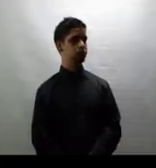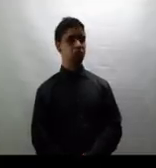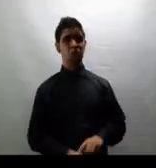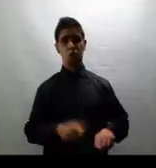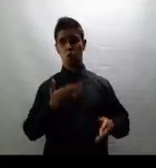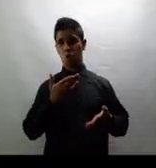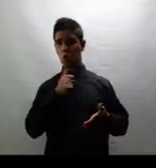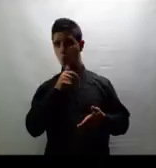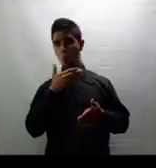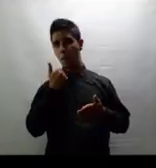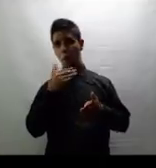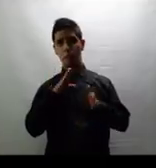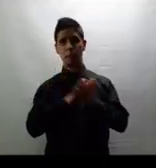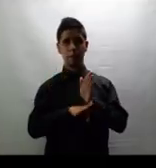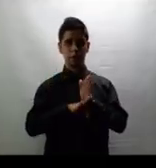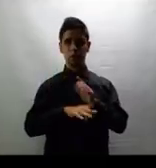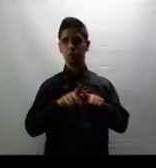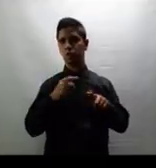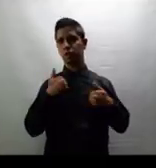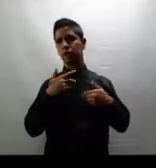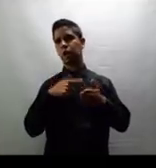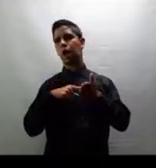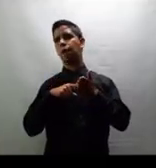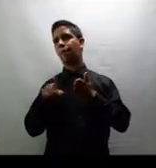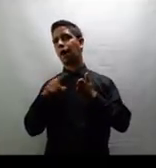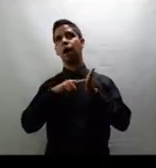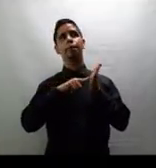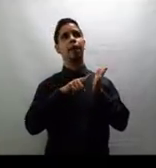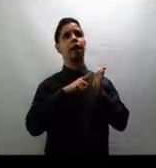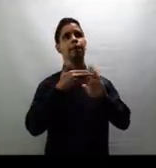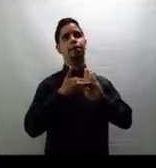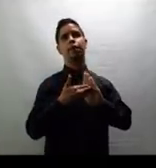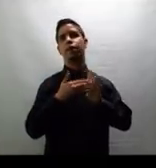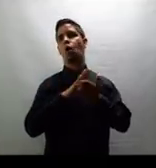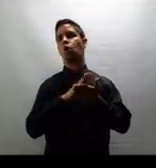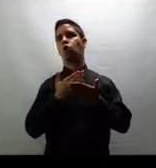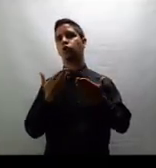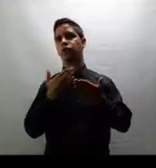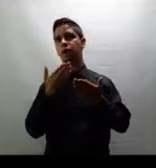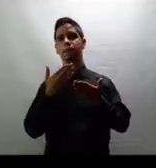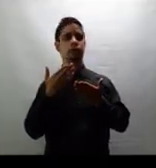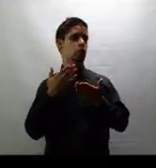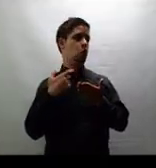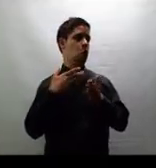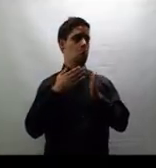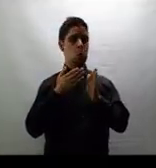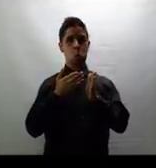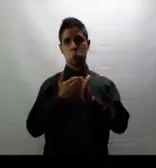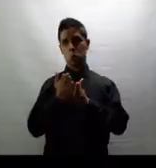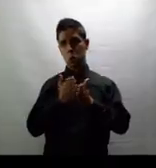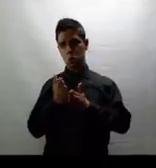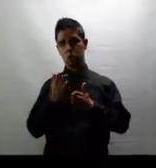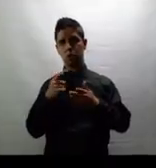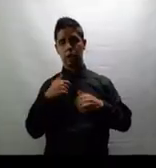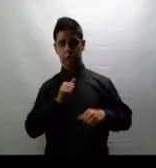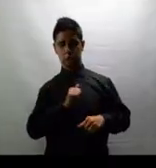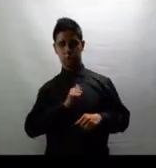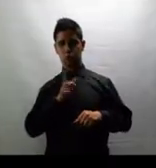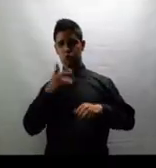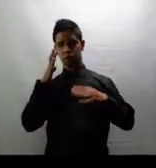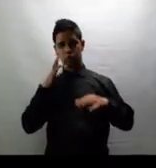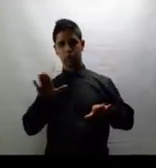no es mejor entonces en vez de tener que pagar o pagar demanda o sea pagar derecho va a ser una provocación